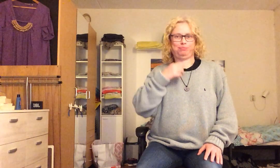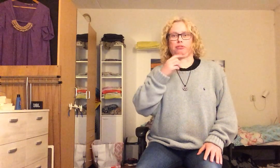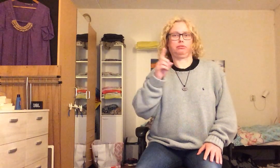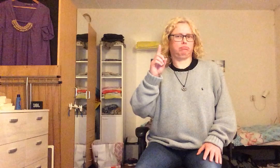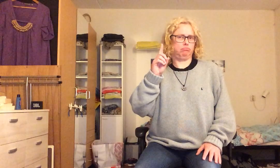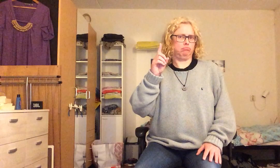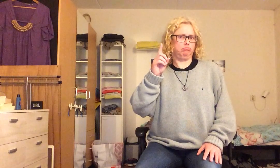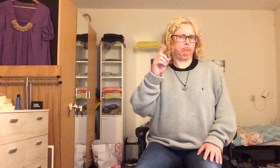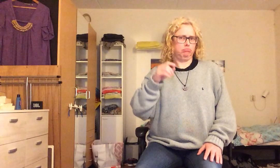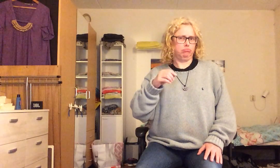Coding ingredients.